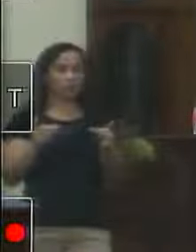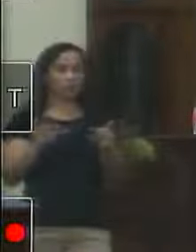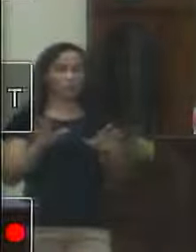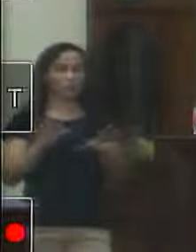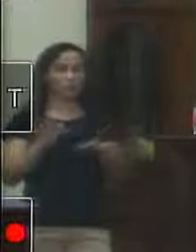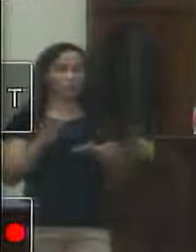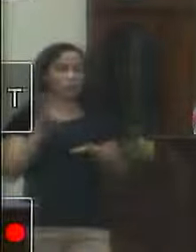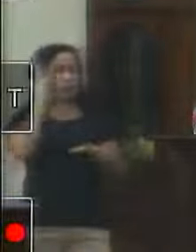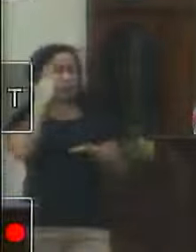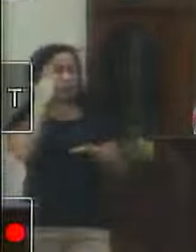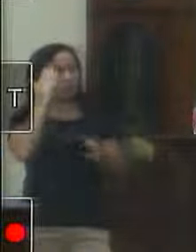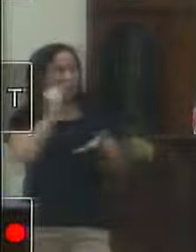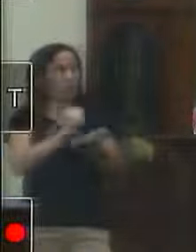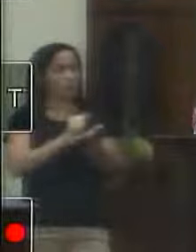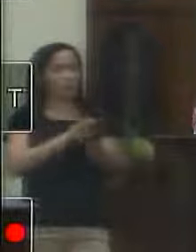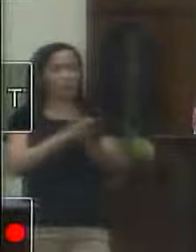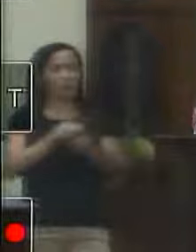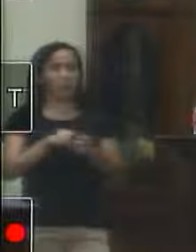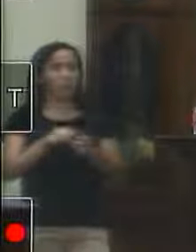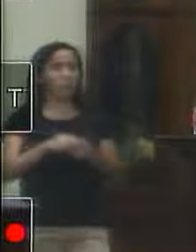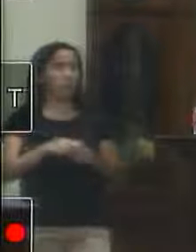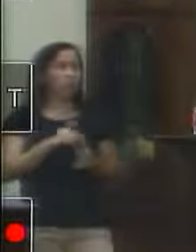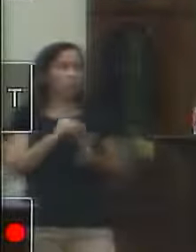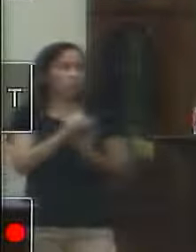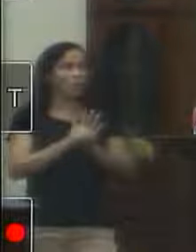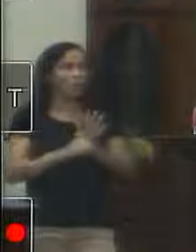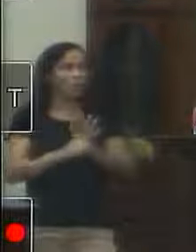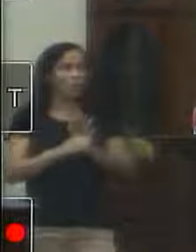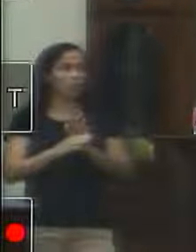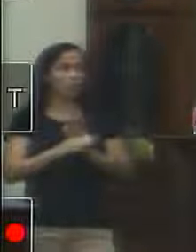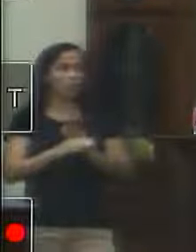estavam cientes do decreto, iria se cumprir o decreto.